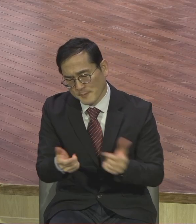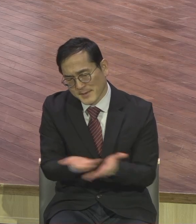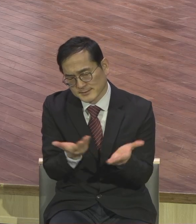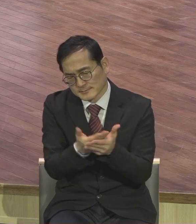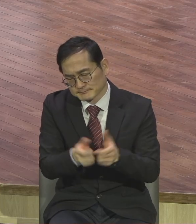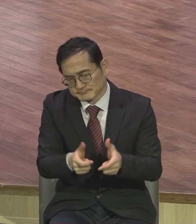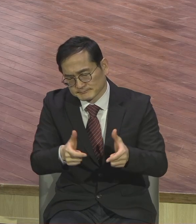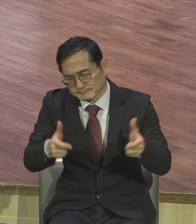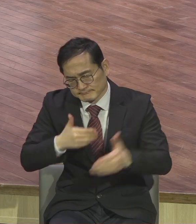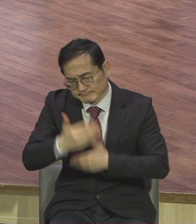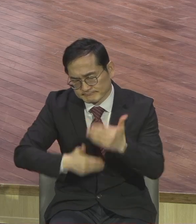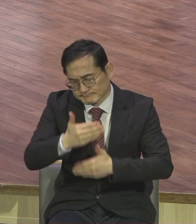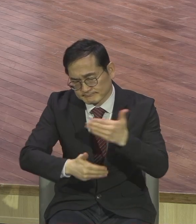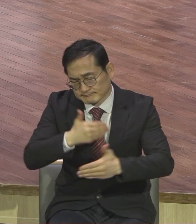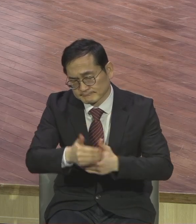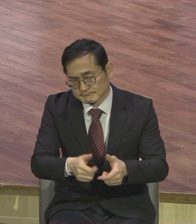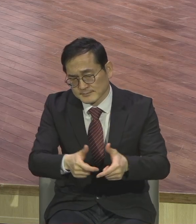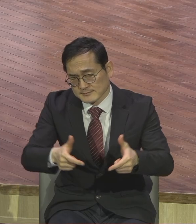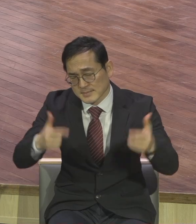확장